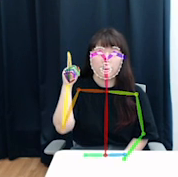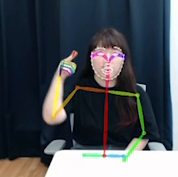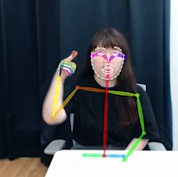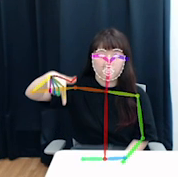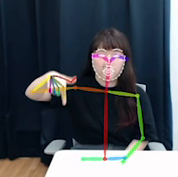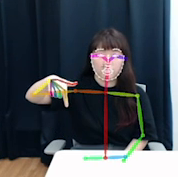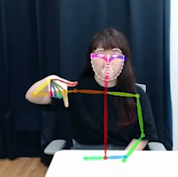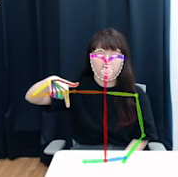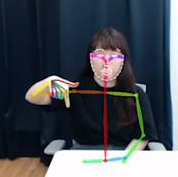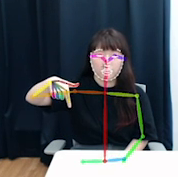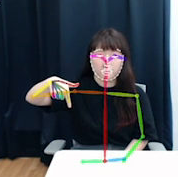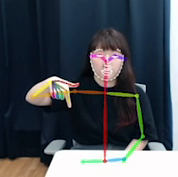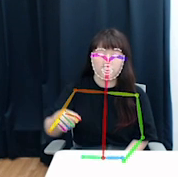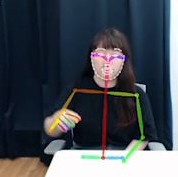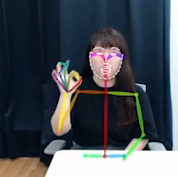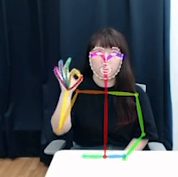아,